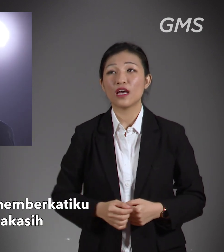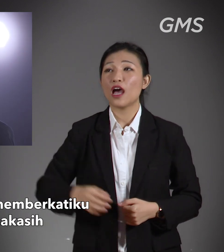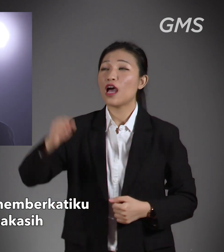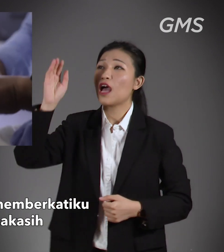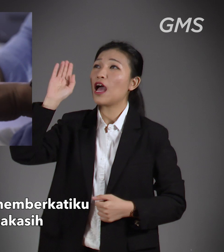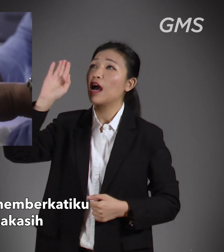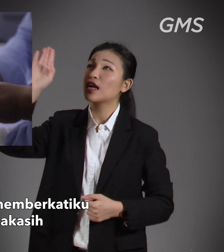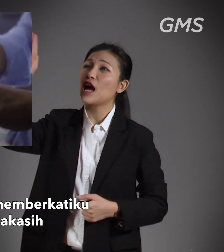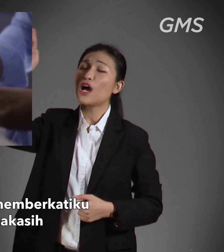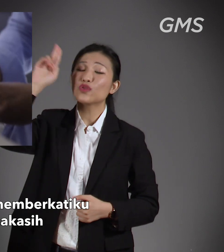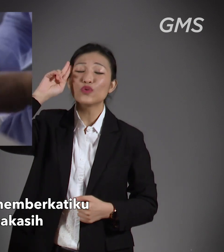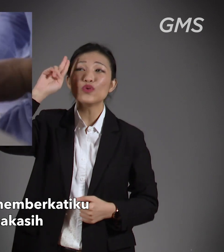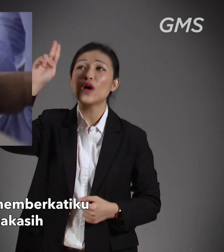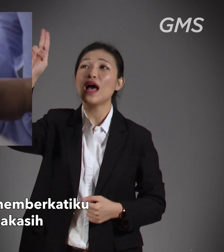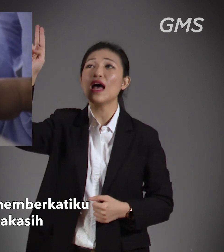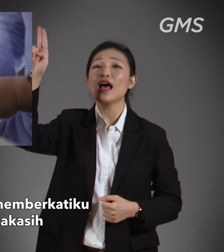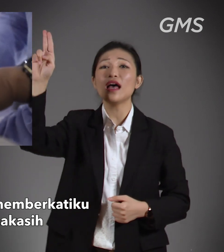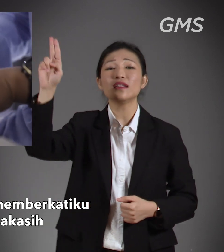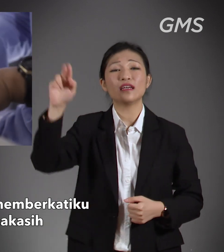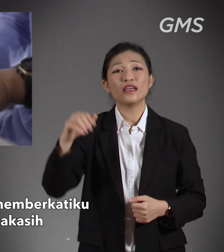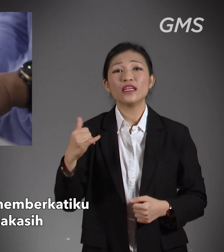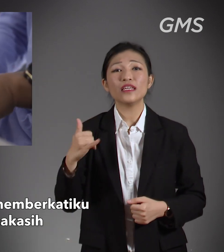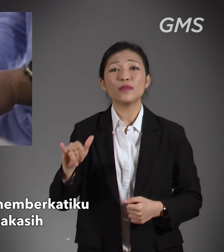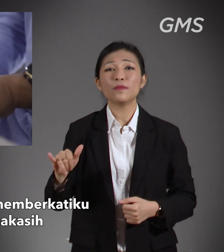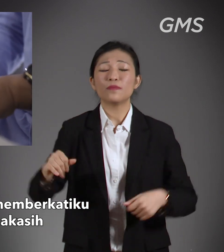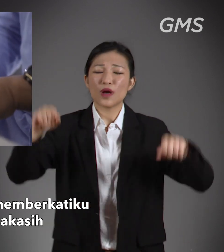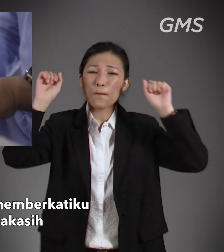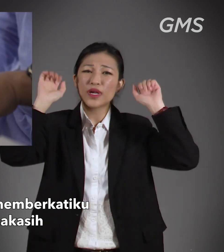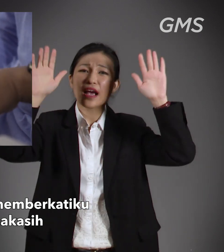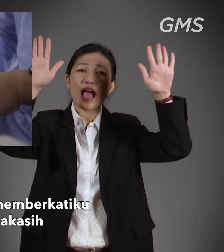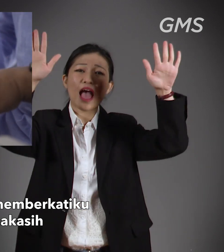Yesus. Kau Tuhan